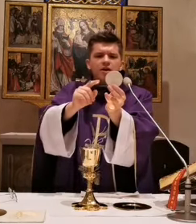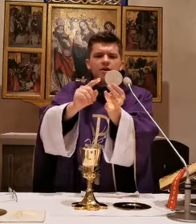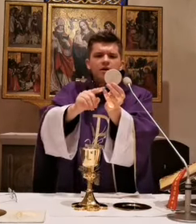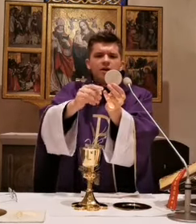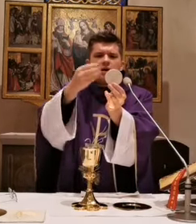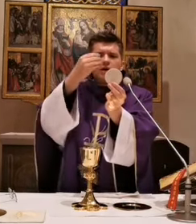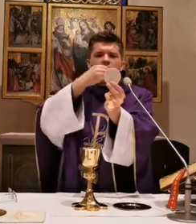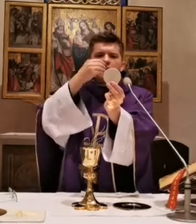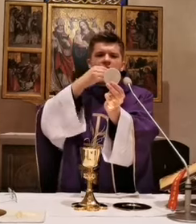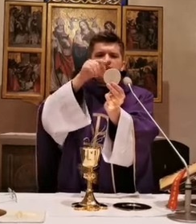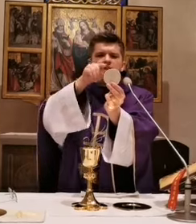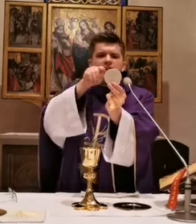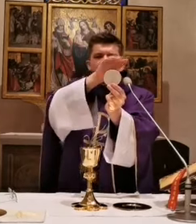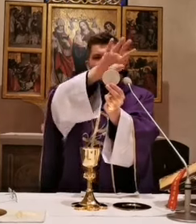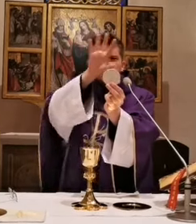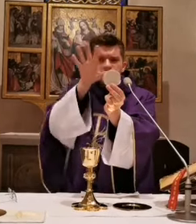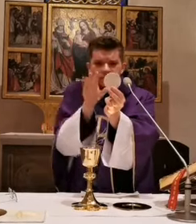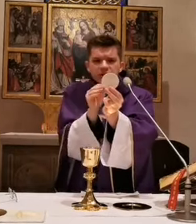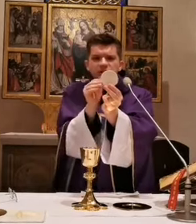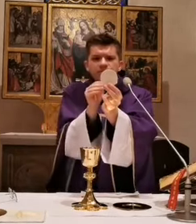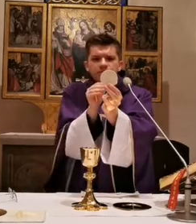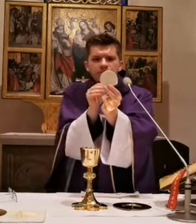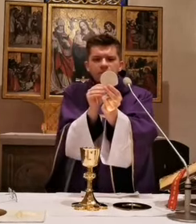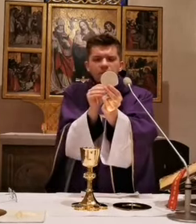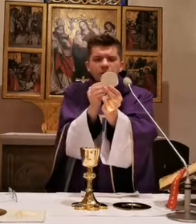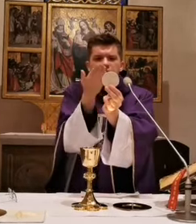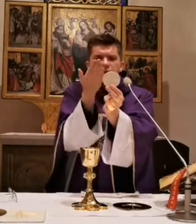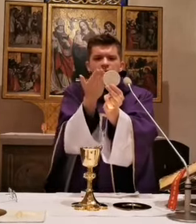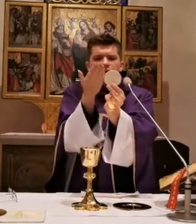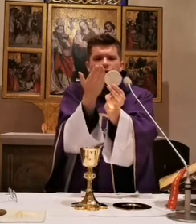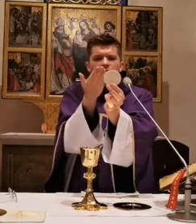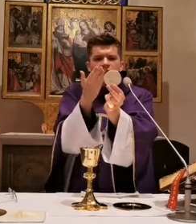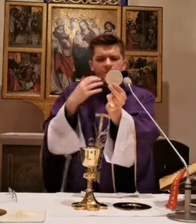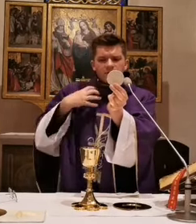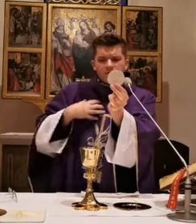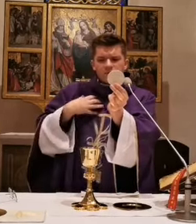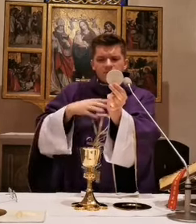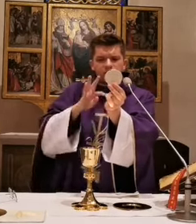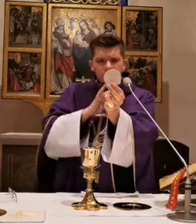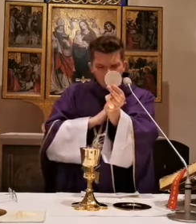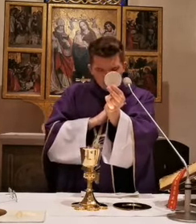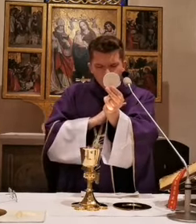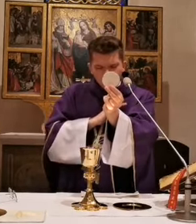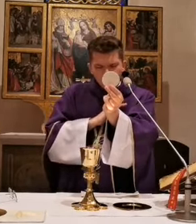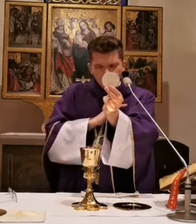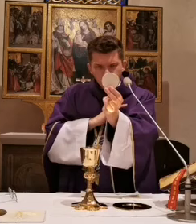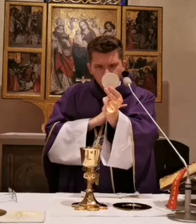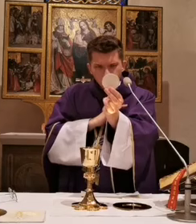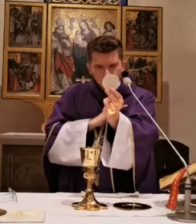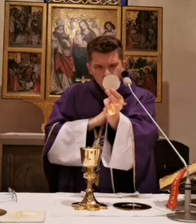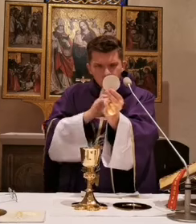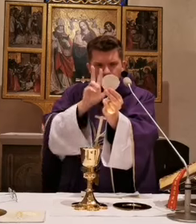Bierzcie i jedzcie z tego wszyscy. To jest bowiem ciało